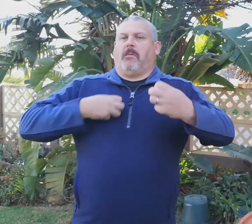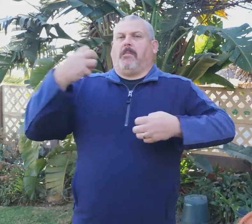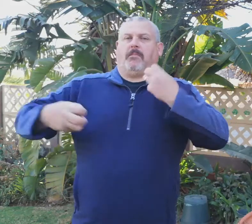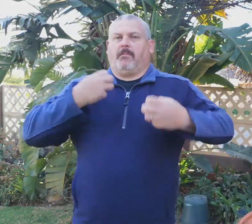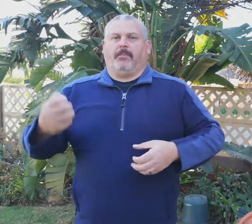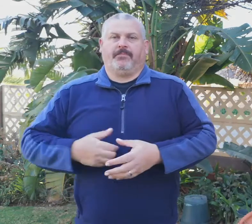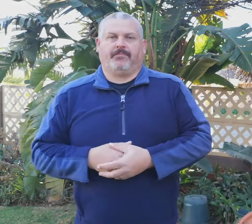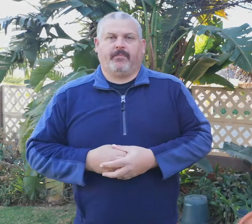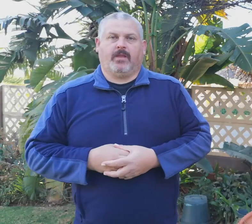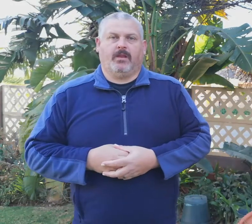bum,